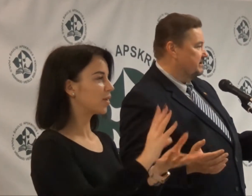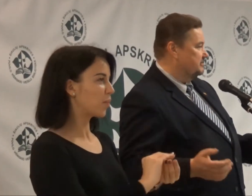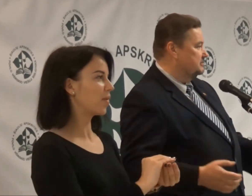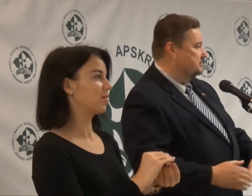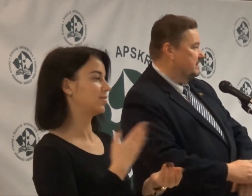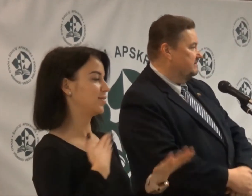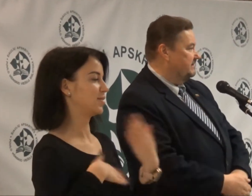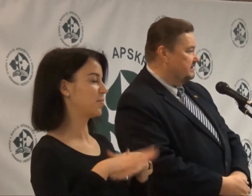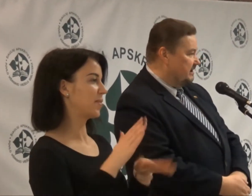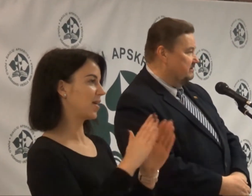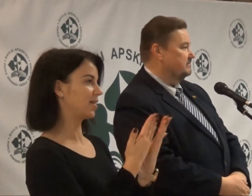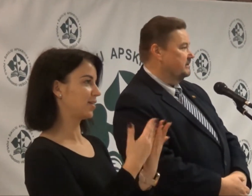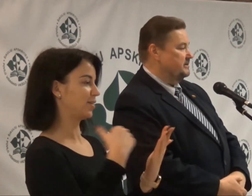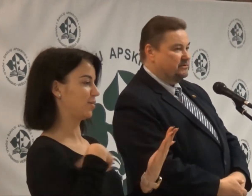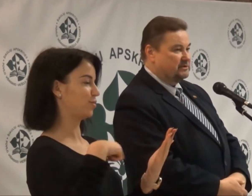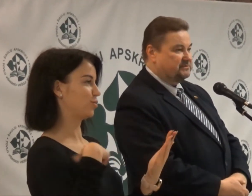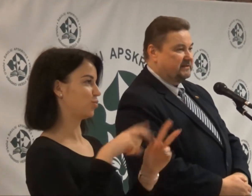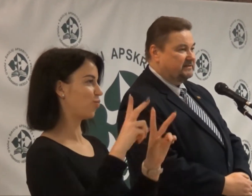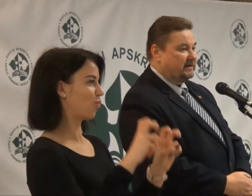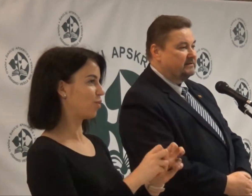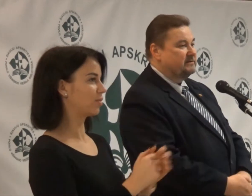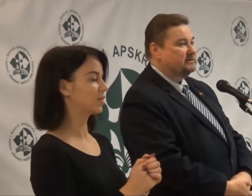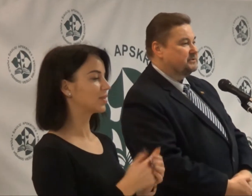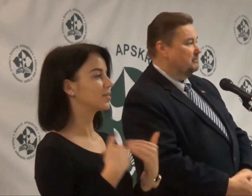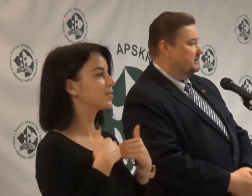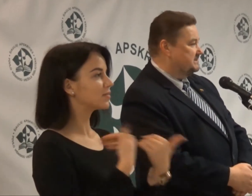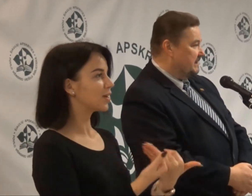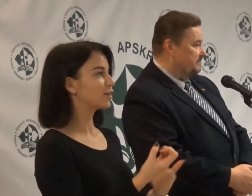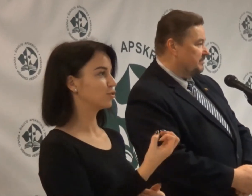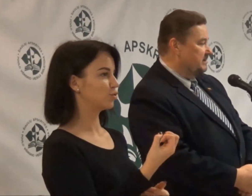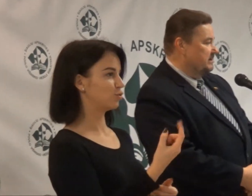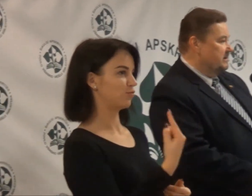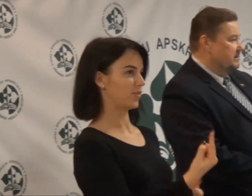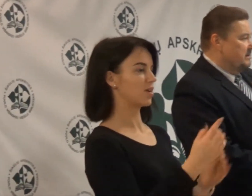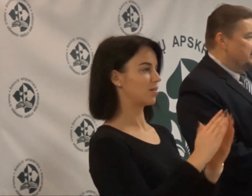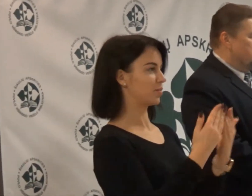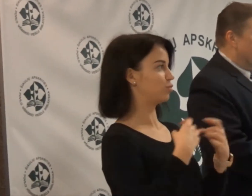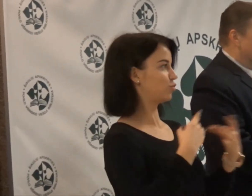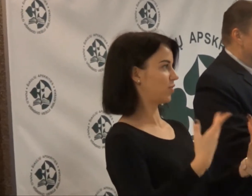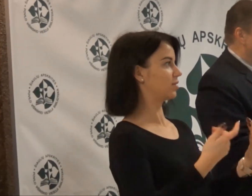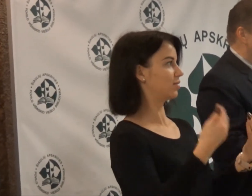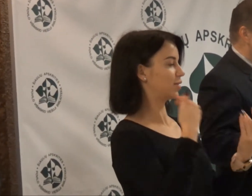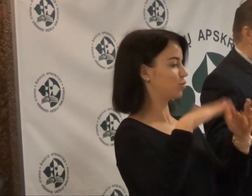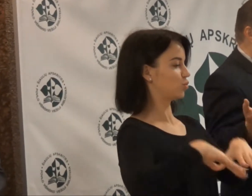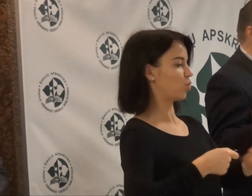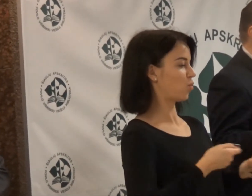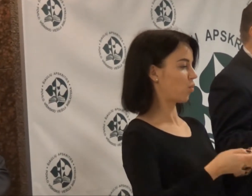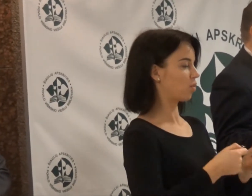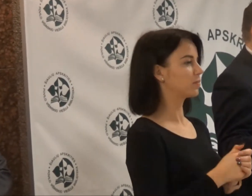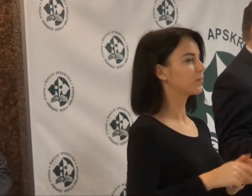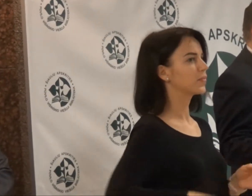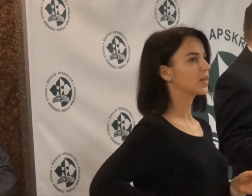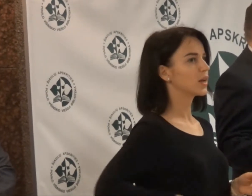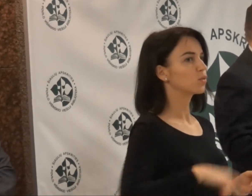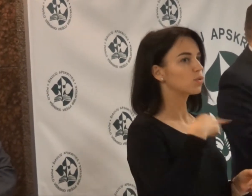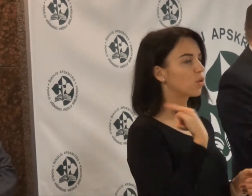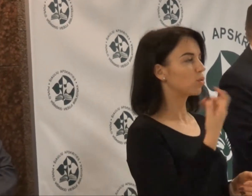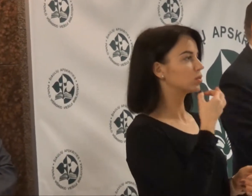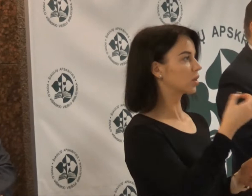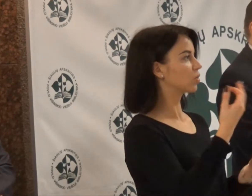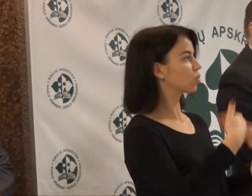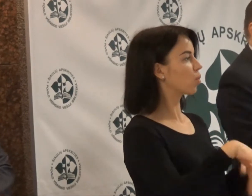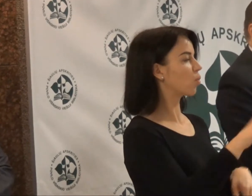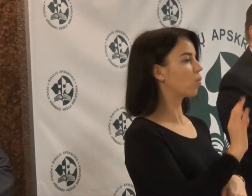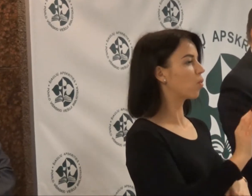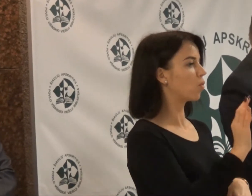žmonės, sveikinu su dar viena knygų švente Šiauliuose. Čia jau direktorius daug kalbėjo